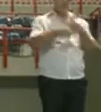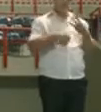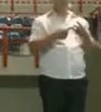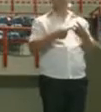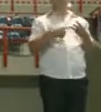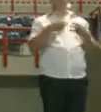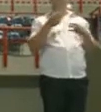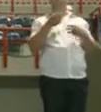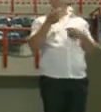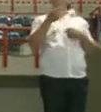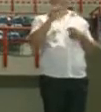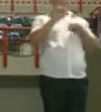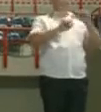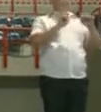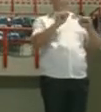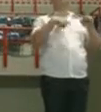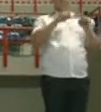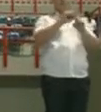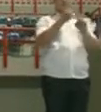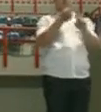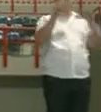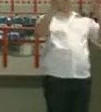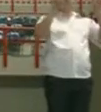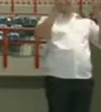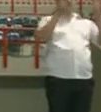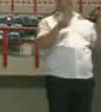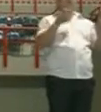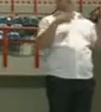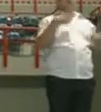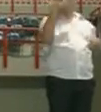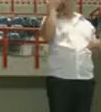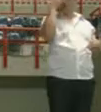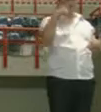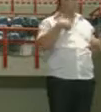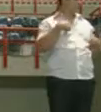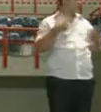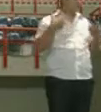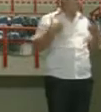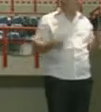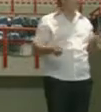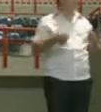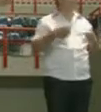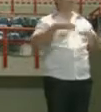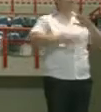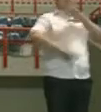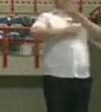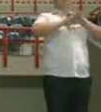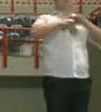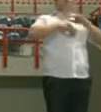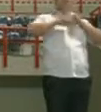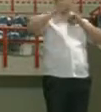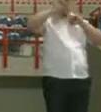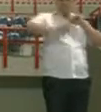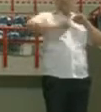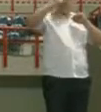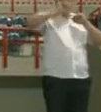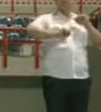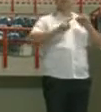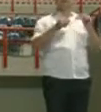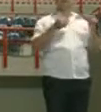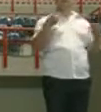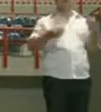Revoltas provocadas por questões sociais, porque as pessoas já não aguentavam mais tanto desmando.